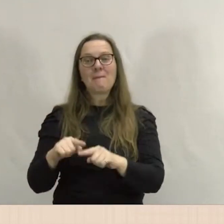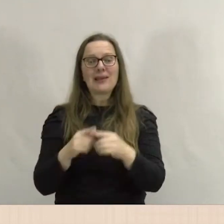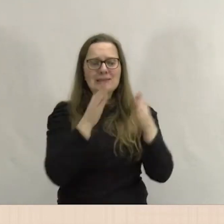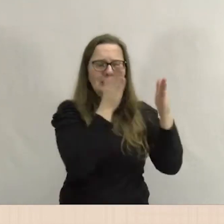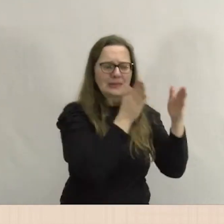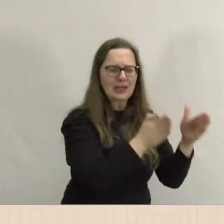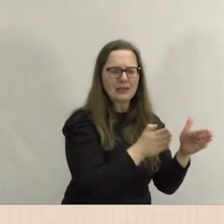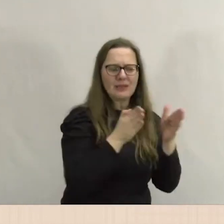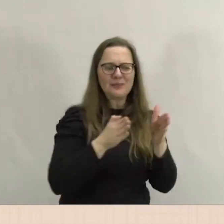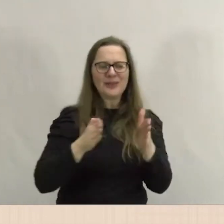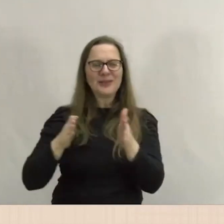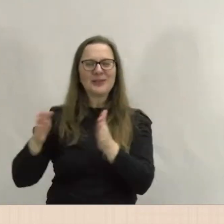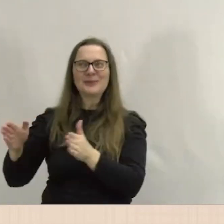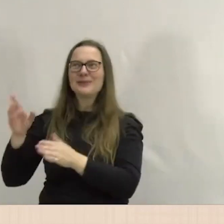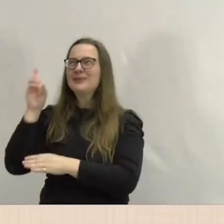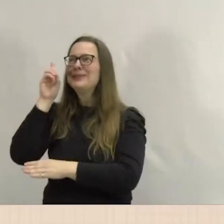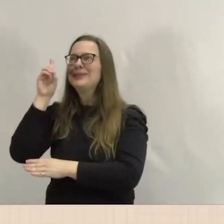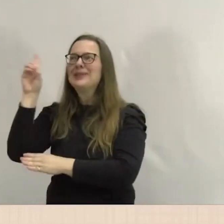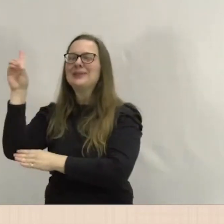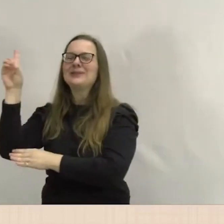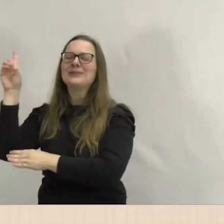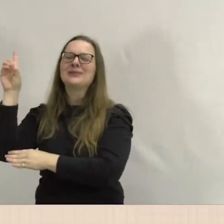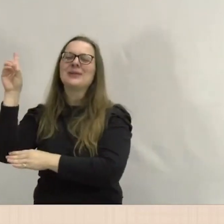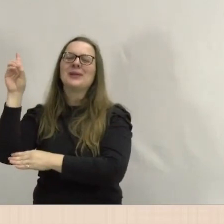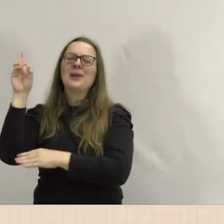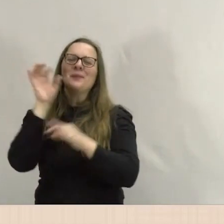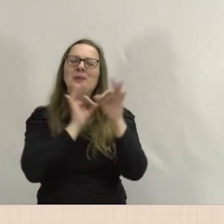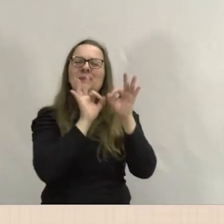Aí agora chegou a nossa vez, a igreja em Filadélfia.